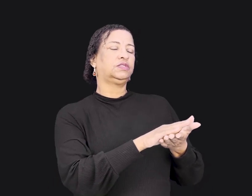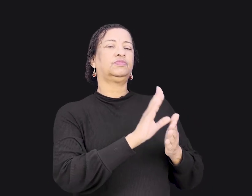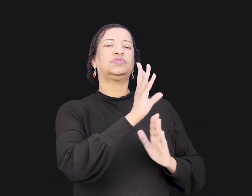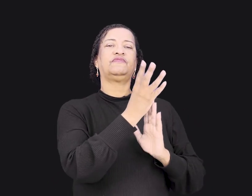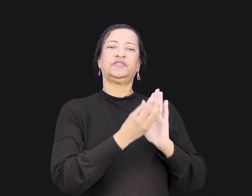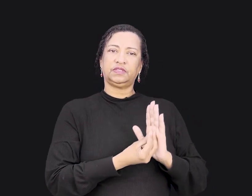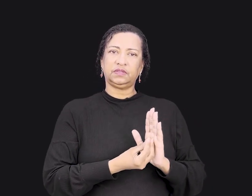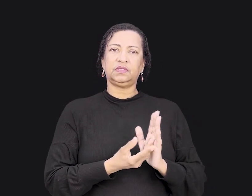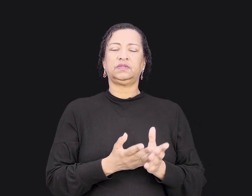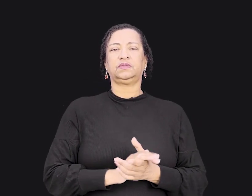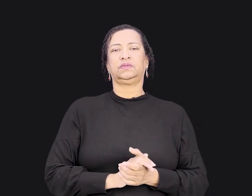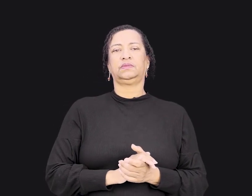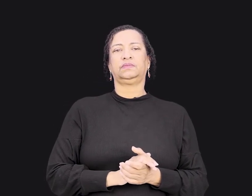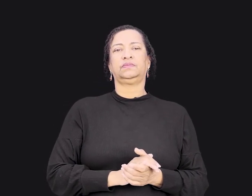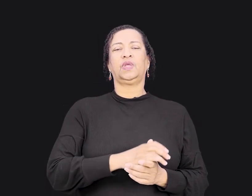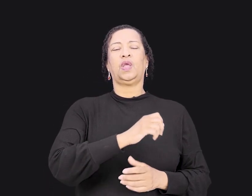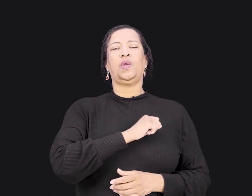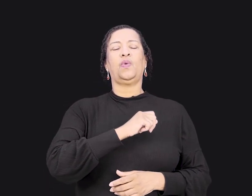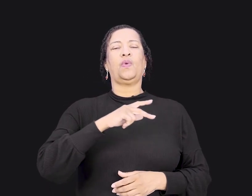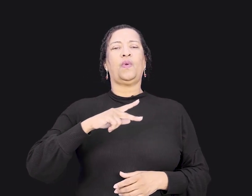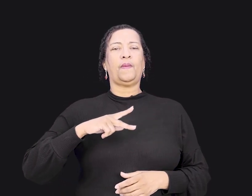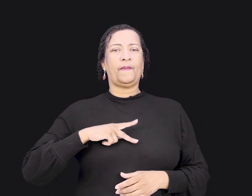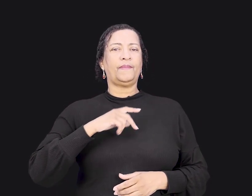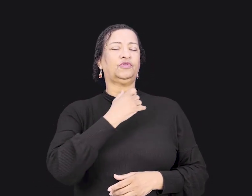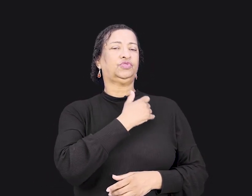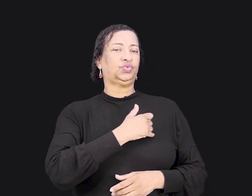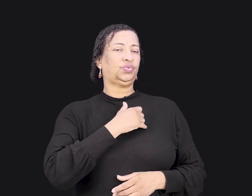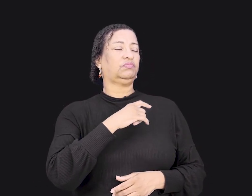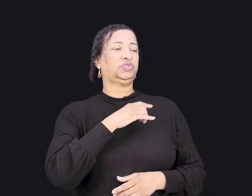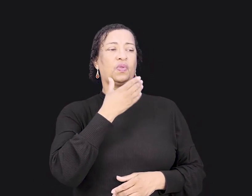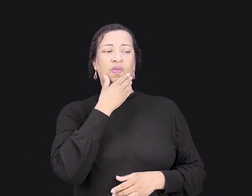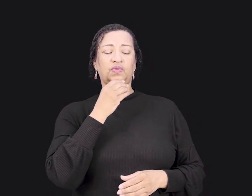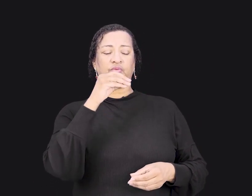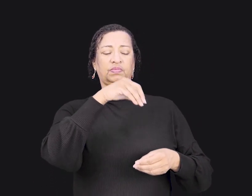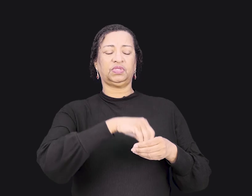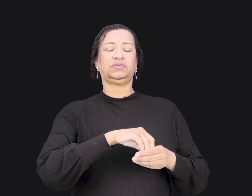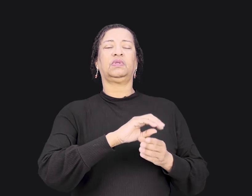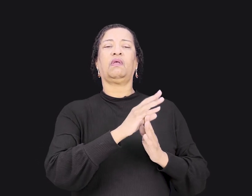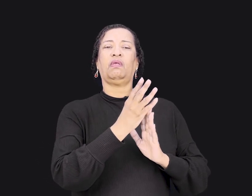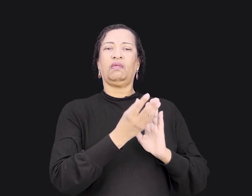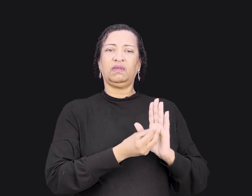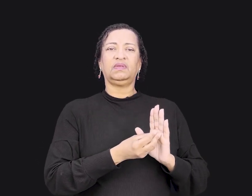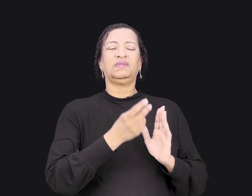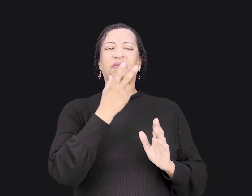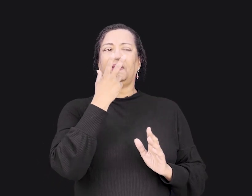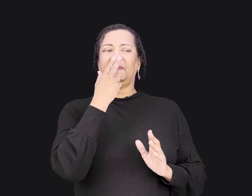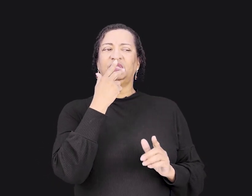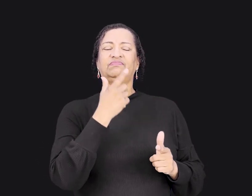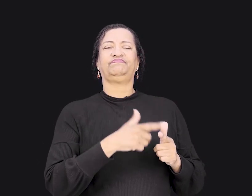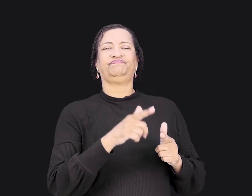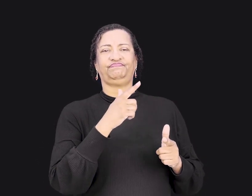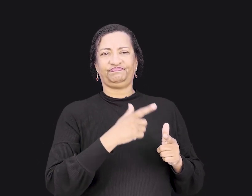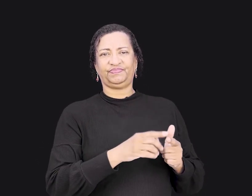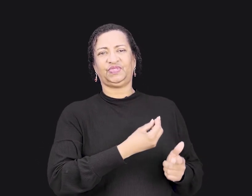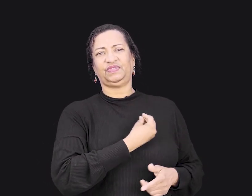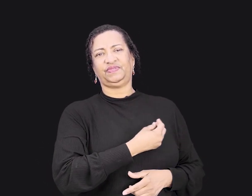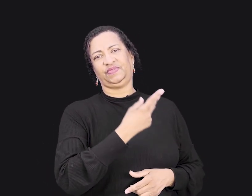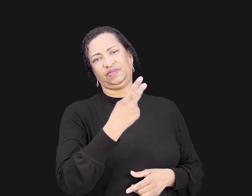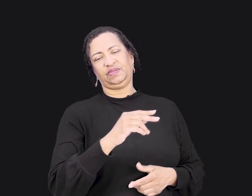e amado apóstolo João tinha esse homem na sua igreja que deveria ser sua pedra no sapato. Alguns pastores, infelizmente,